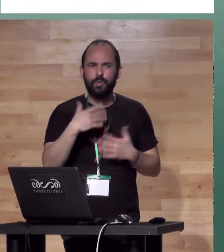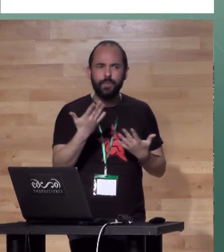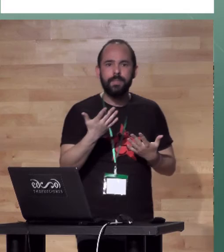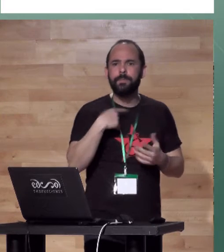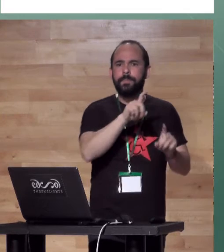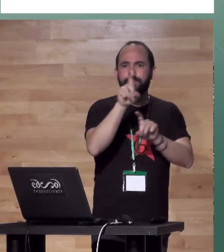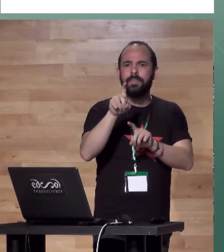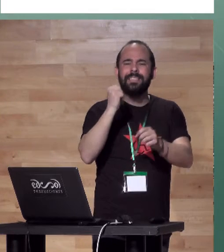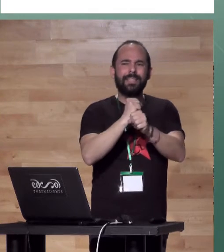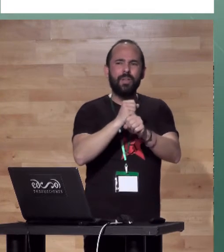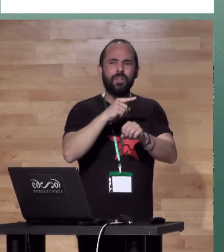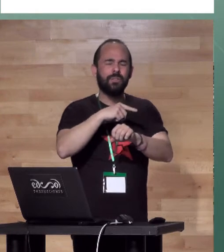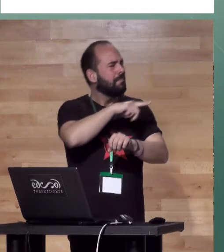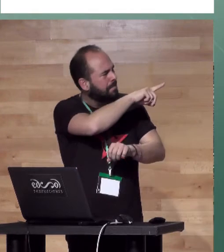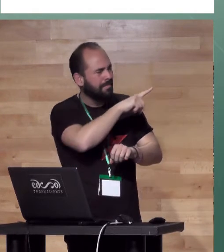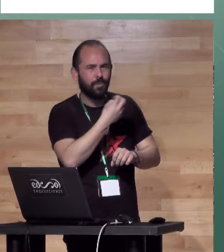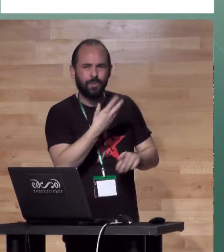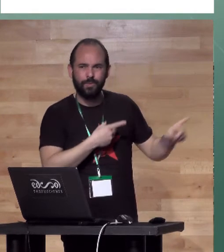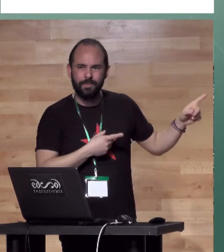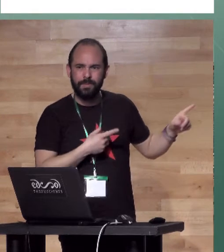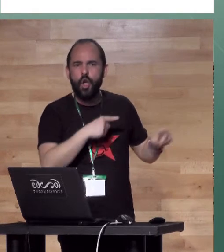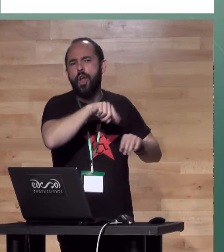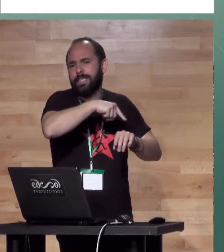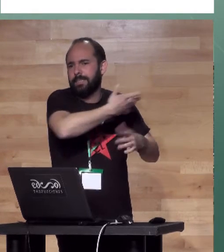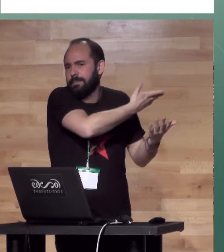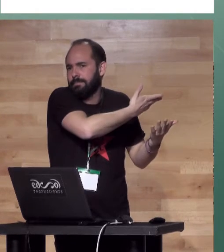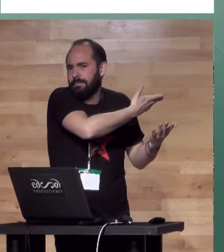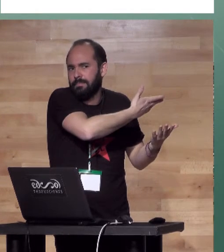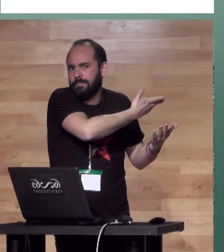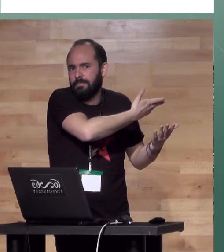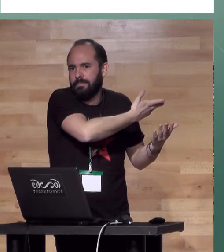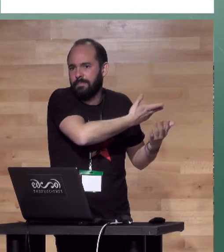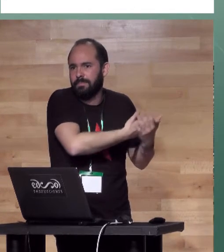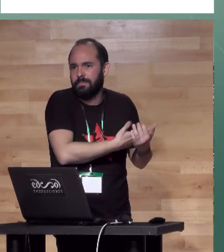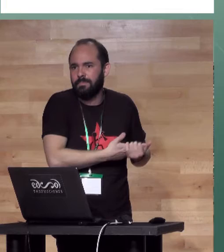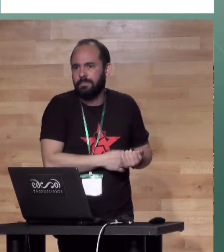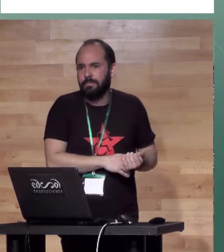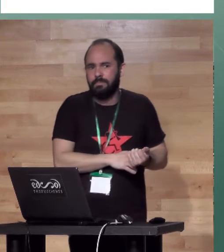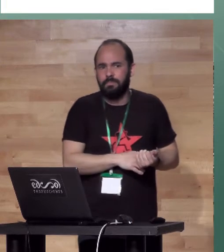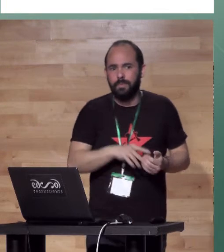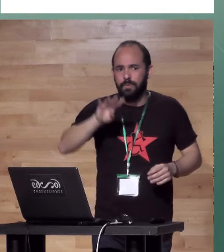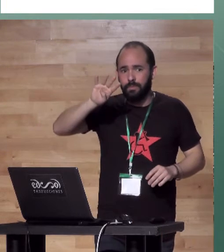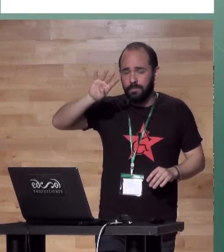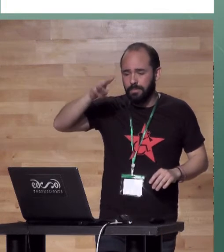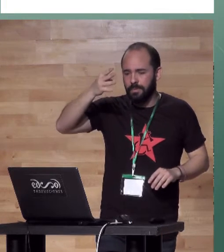trabajo. Entonces os pregunto, ¿esto está bien? ¿Eso cuánto tiempo se tardaría en